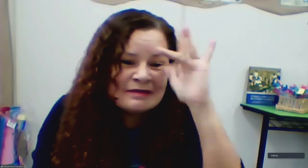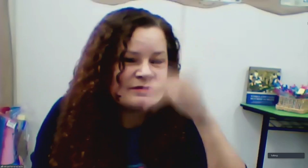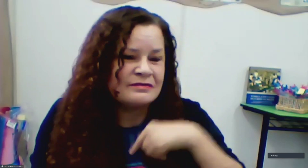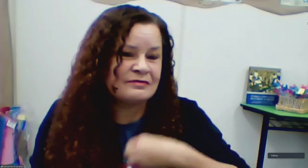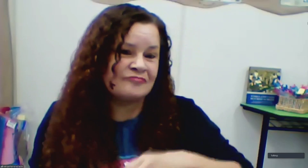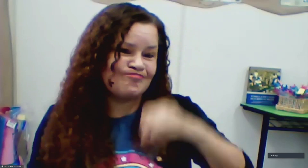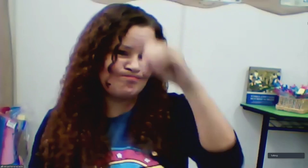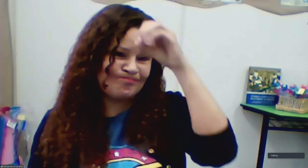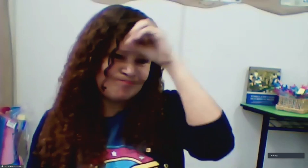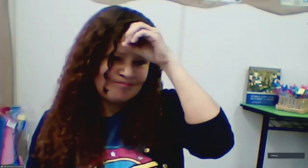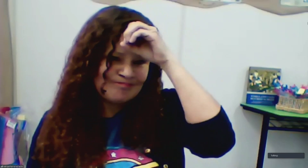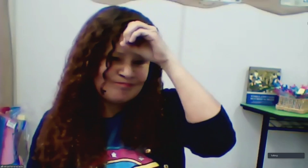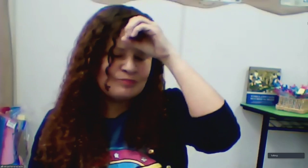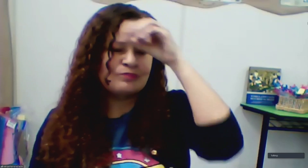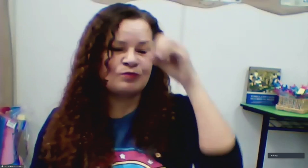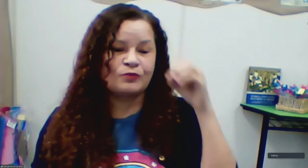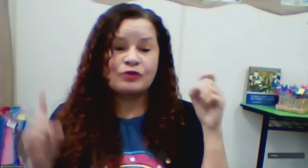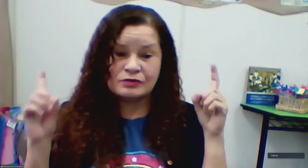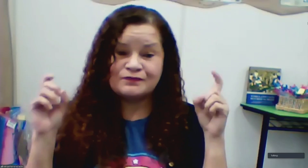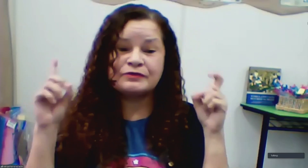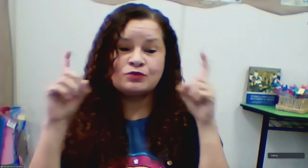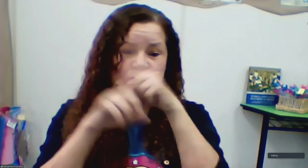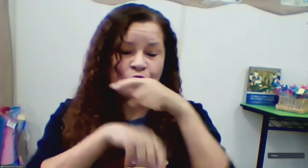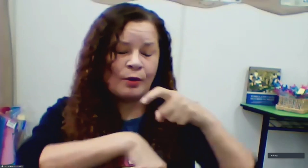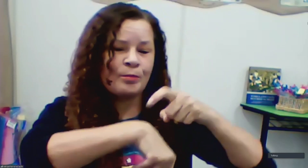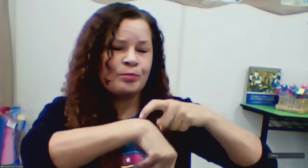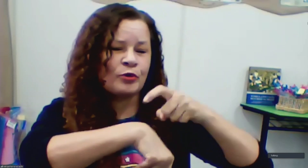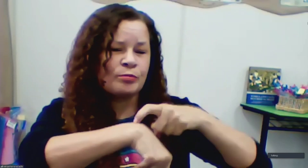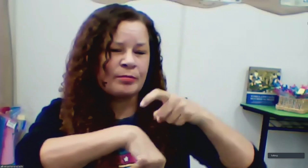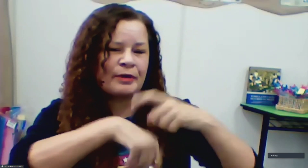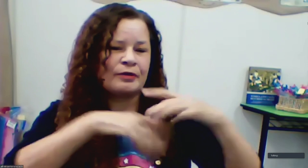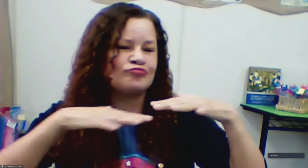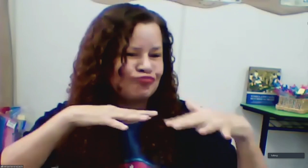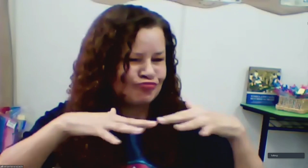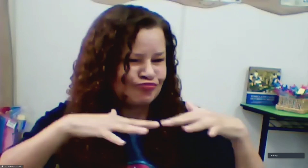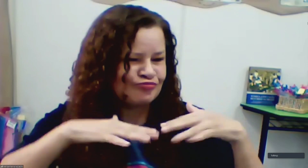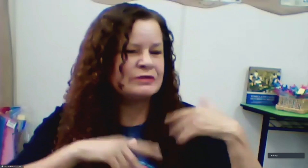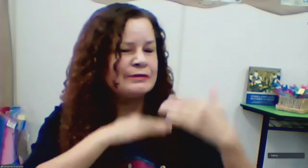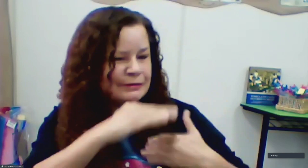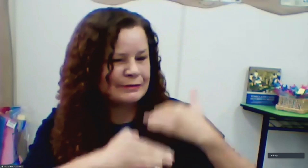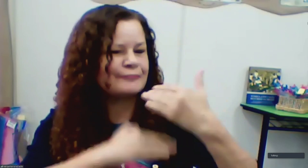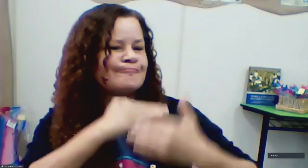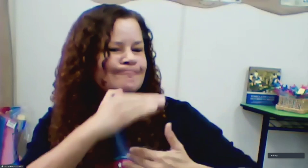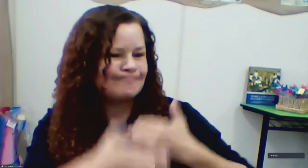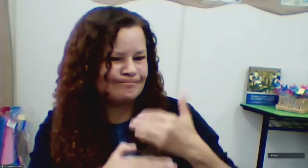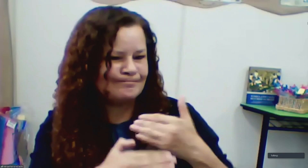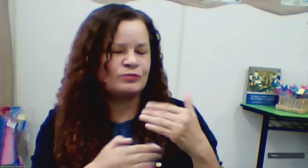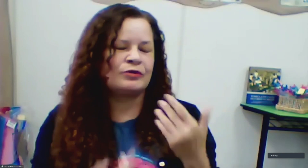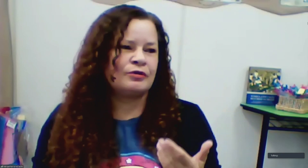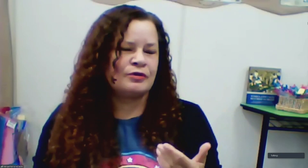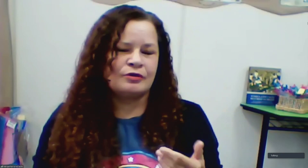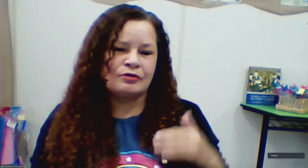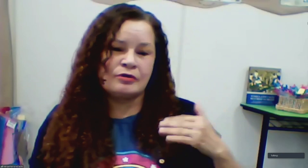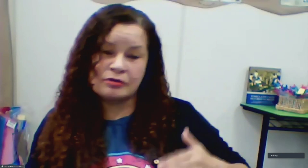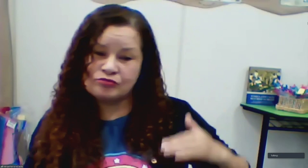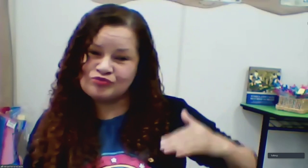de tempo, a questão do aprendizado, do crescimento. Mas então eu